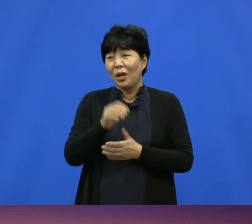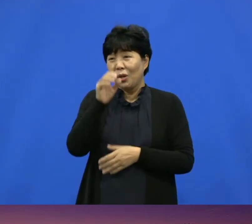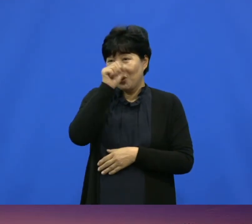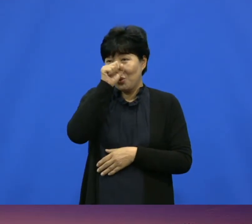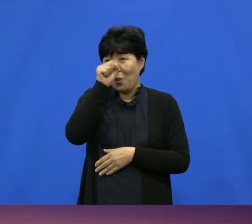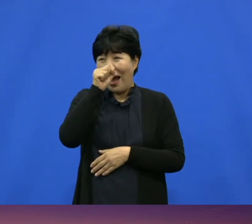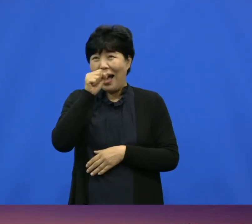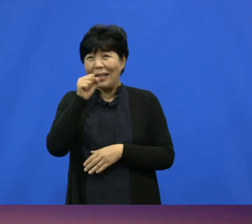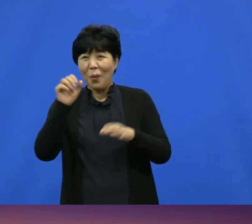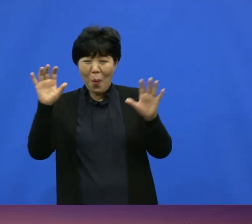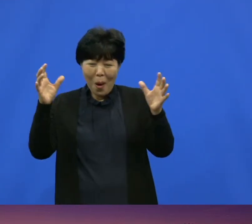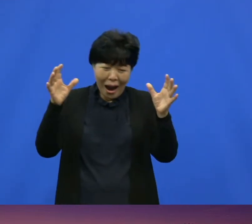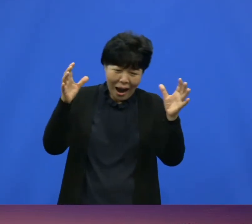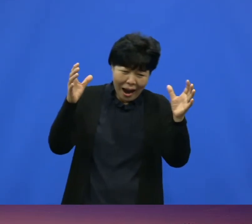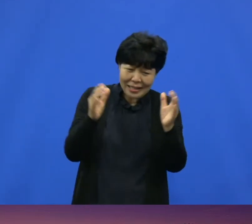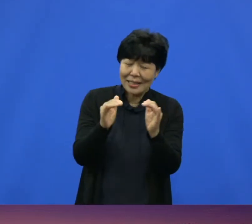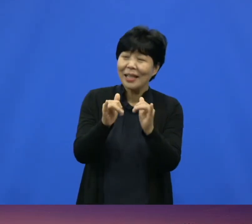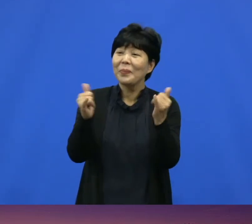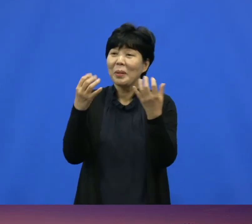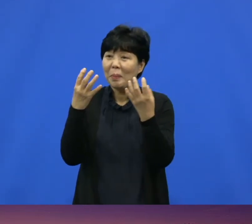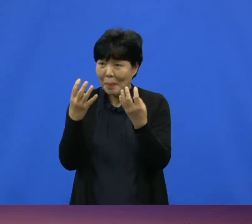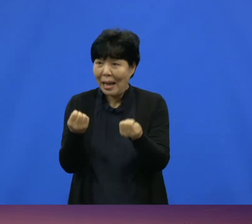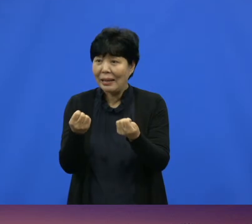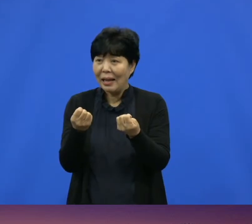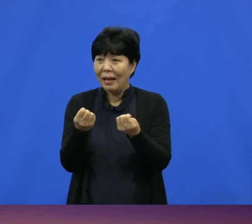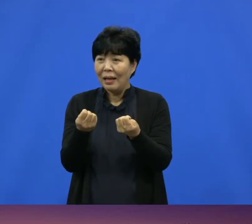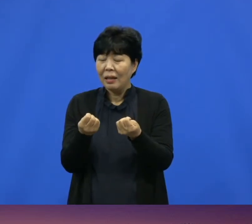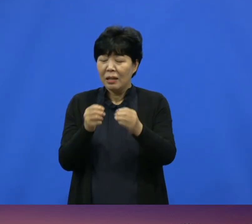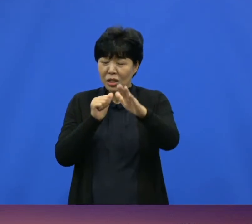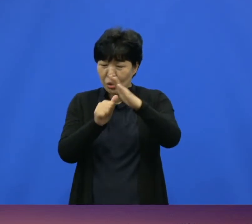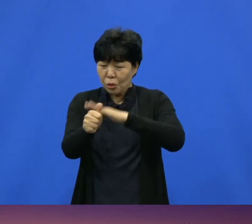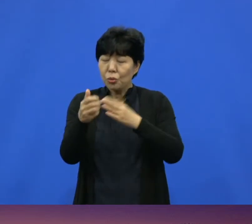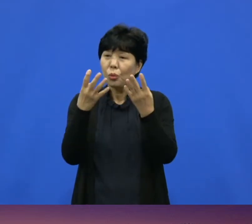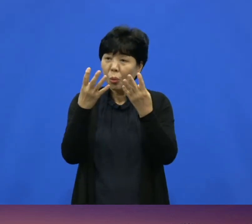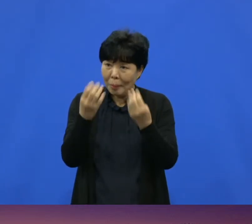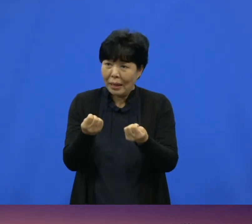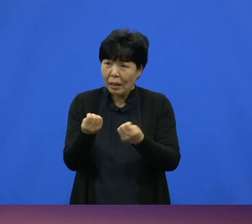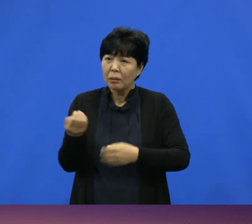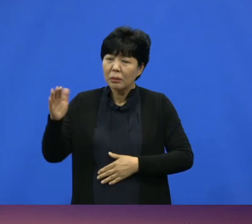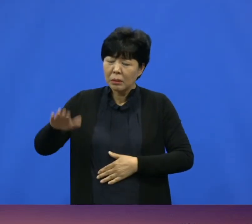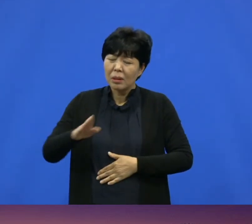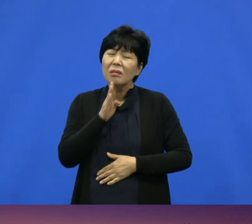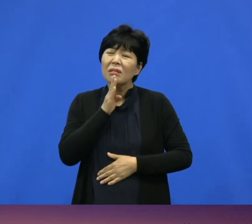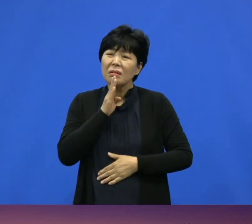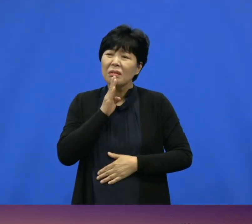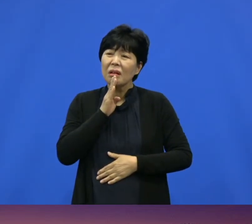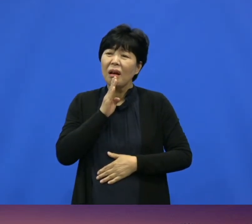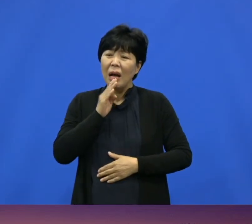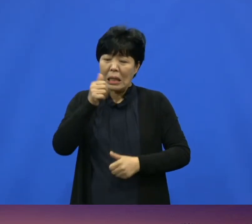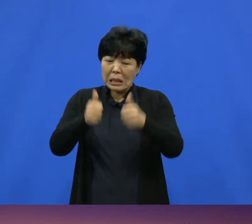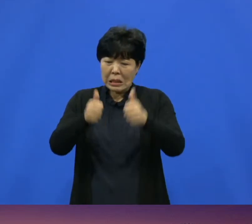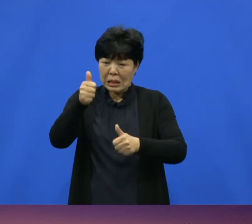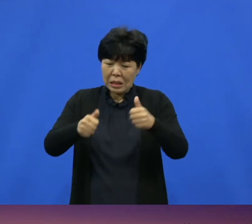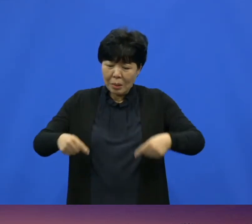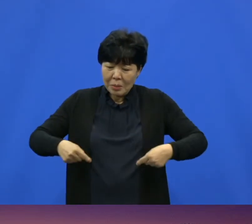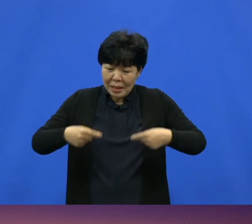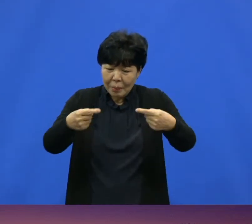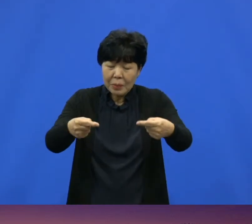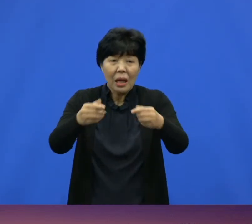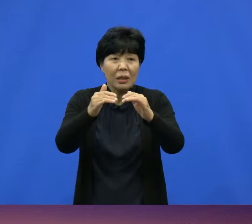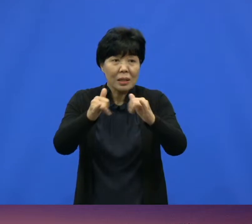매니아 축구단들만 해도, 선수들만 해도 얼마나 많아요. 근데 그 리그에 뛰는 사람 몇 명 안 돼요.